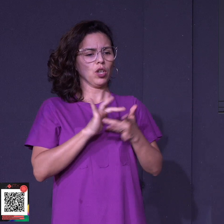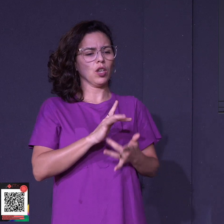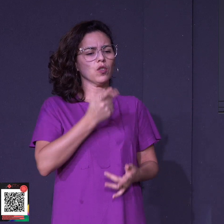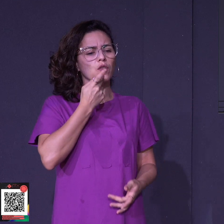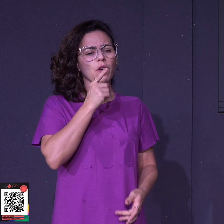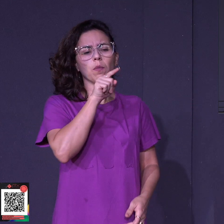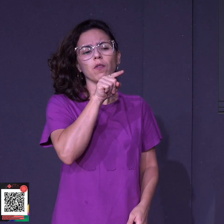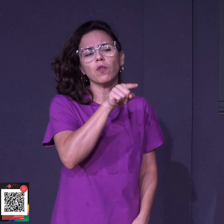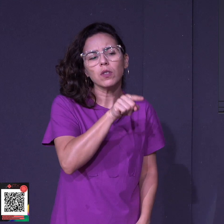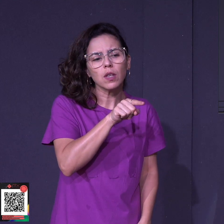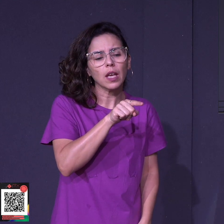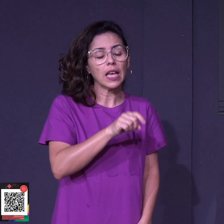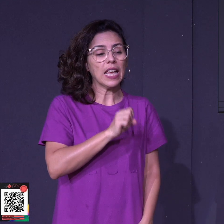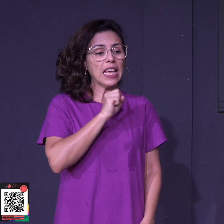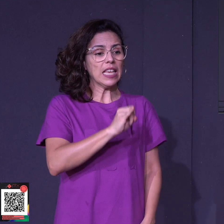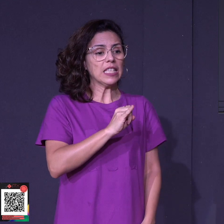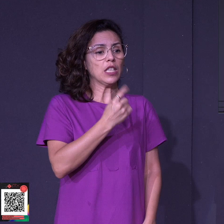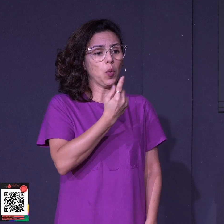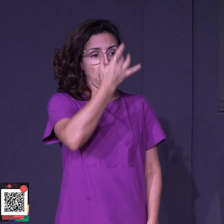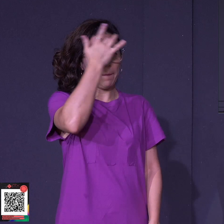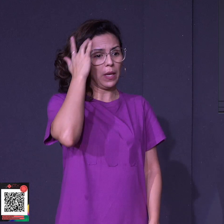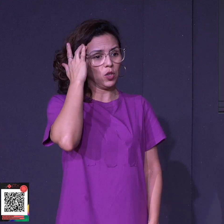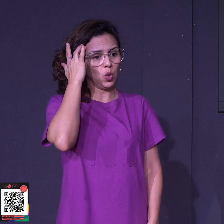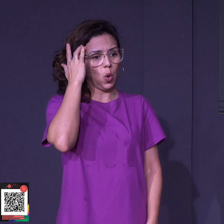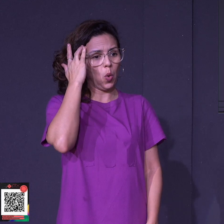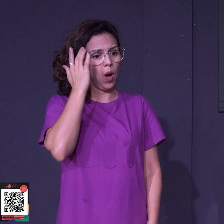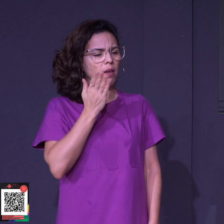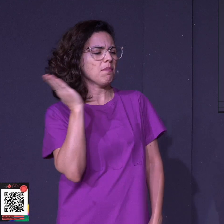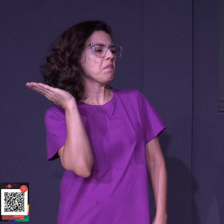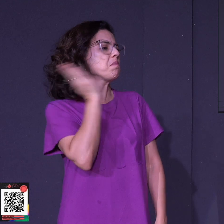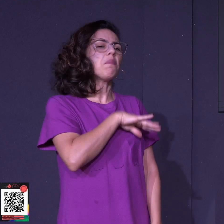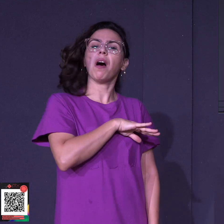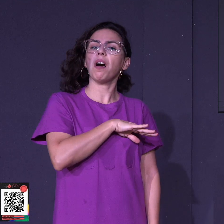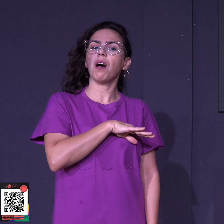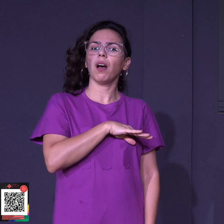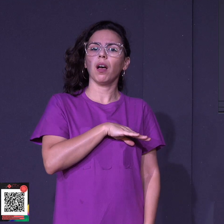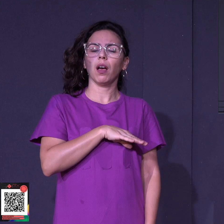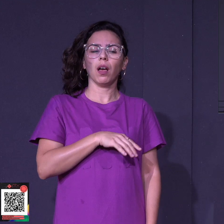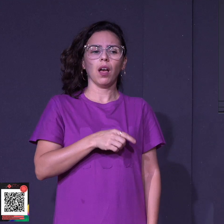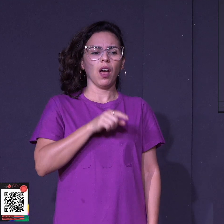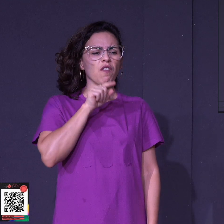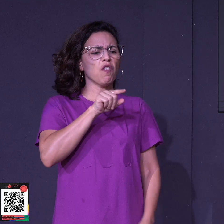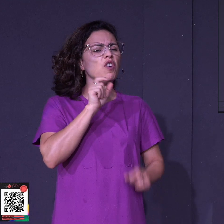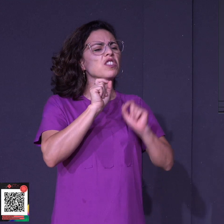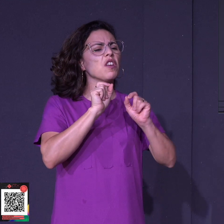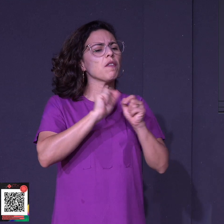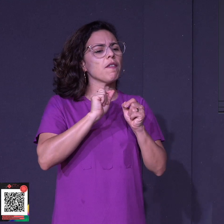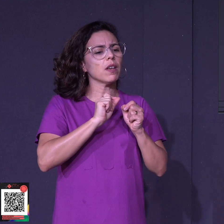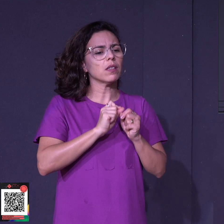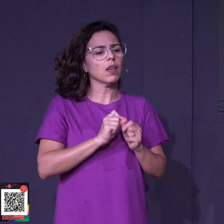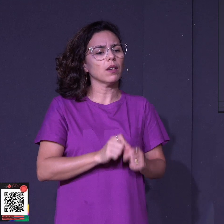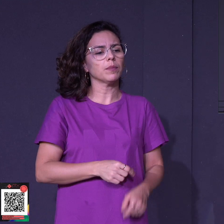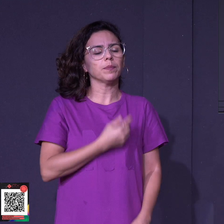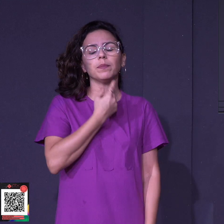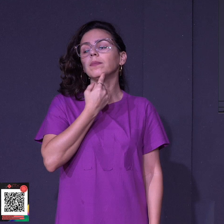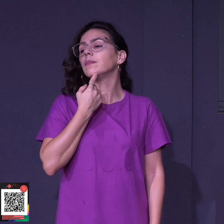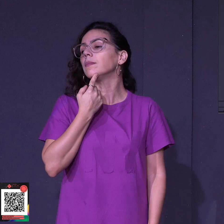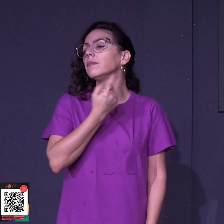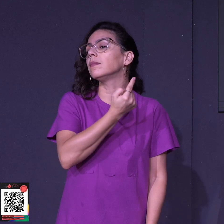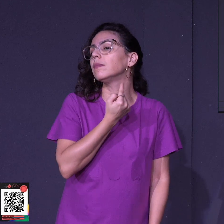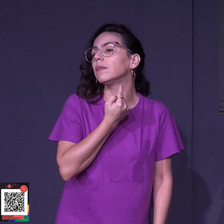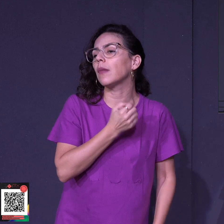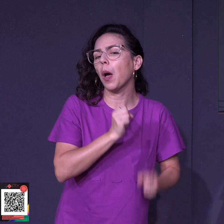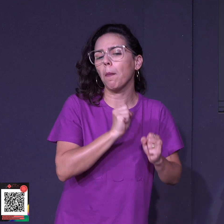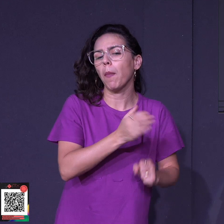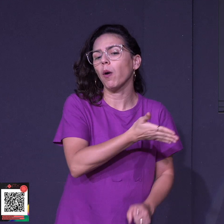quiser processá-lo e tirar-lhe a túnica, deixe que leve também a capa. Se alguém o forçar a caminhar com ele 1 milha,